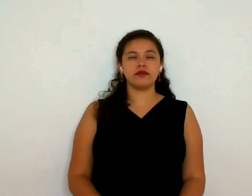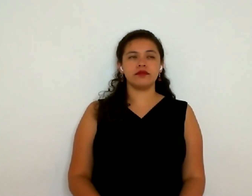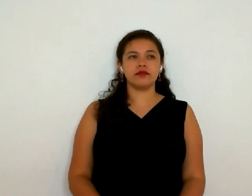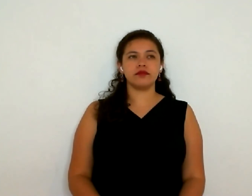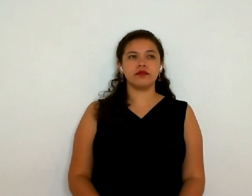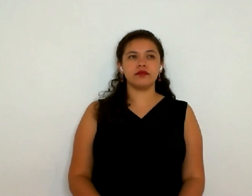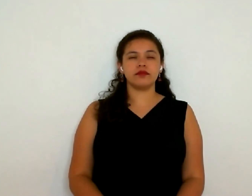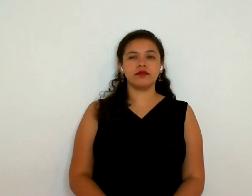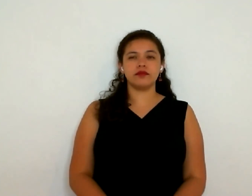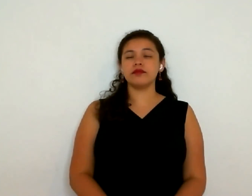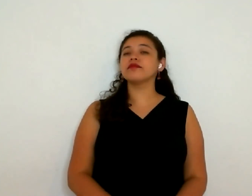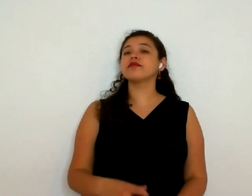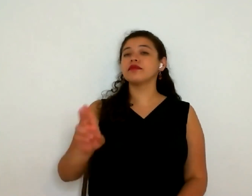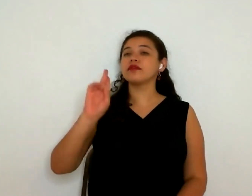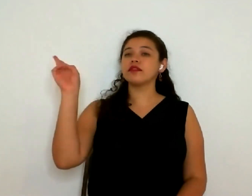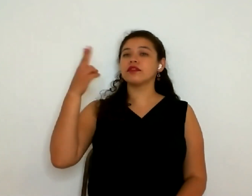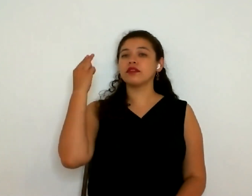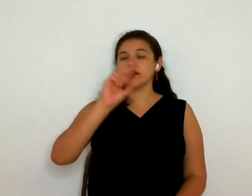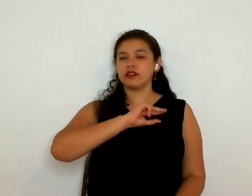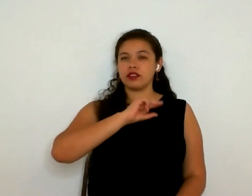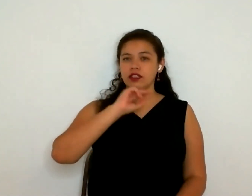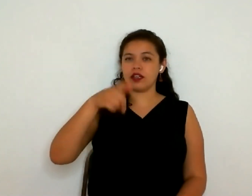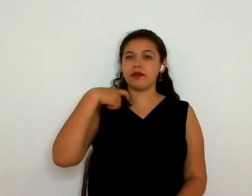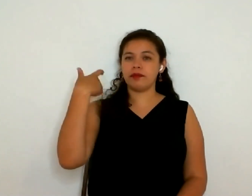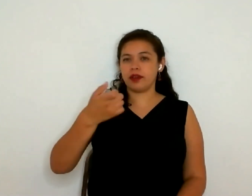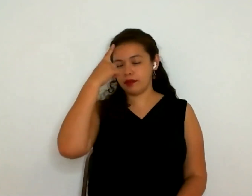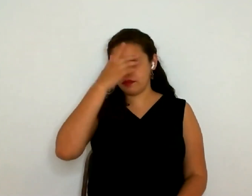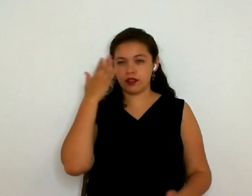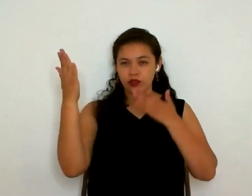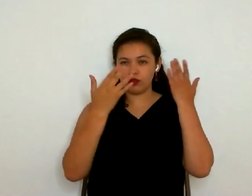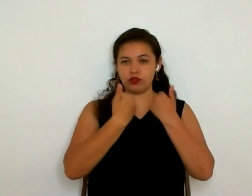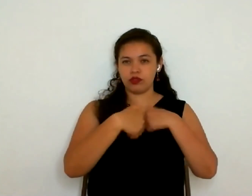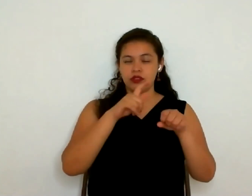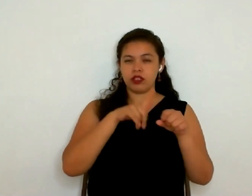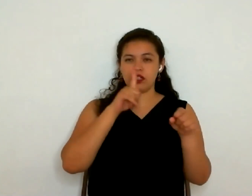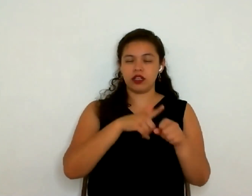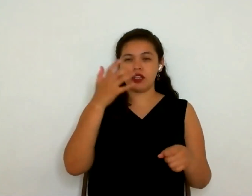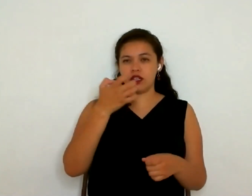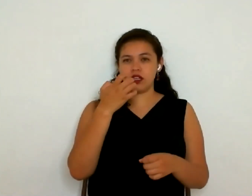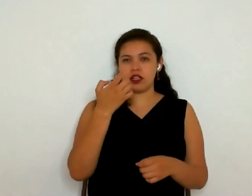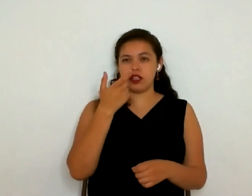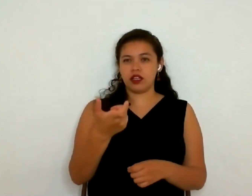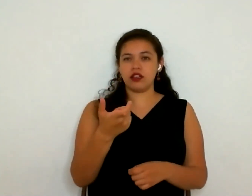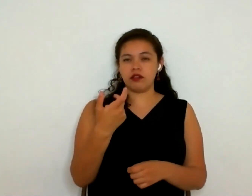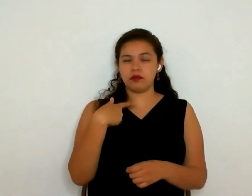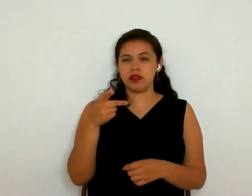en alguna universidad privada si tienes que pagar por la realización del estudio socioeconómico y tercer visita domiciliaria